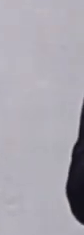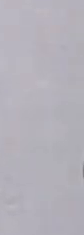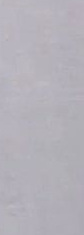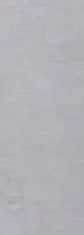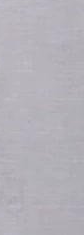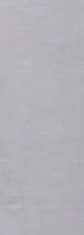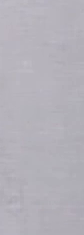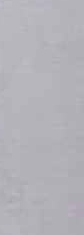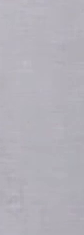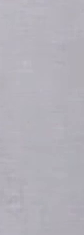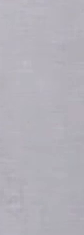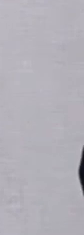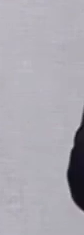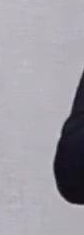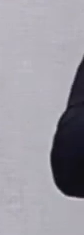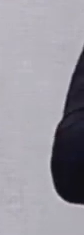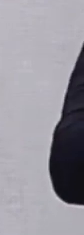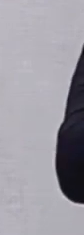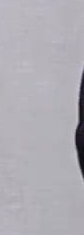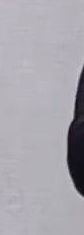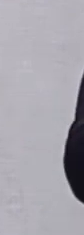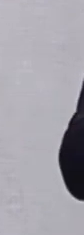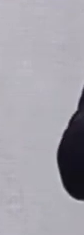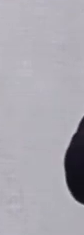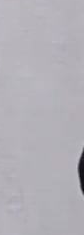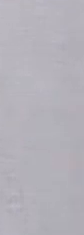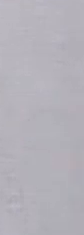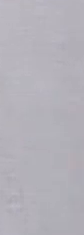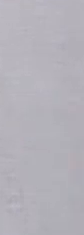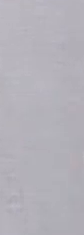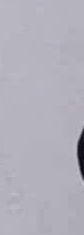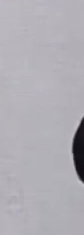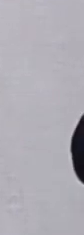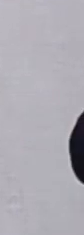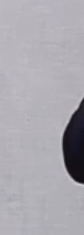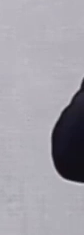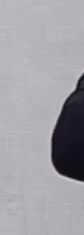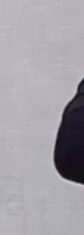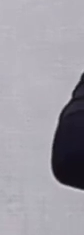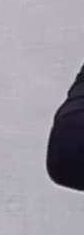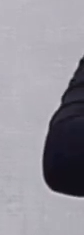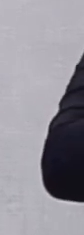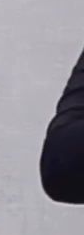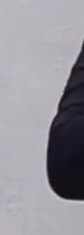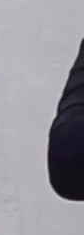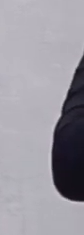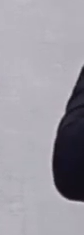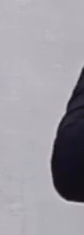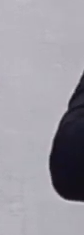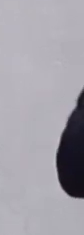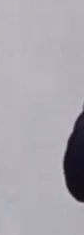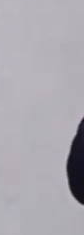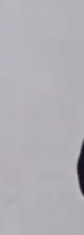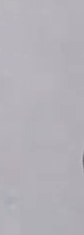Πανεπιστήμιο ένας πολύτιμος χώρος για τη φροντίδα των αδέσποτων ζώων. Ο κύριος Αλεξόπουλος έβαζε